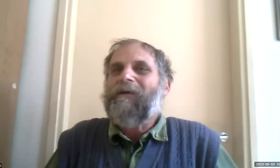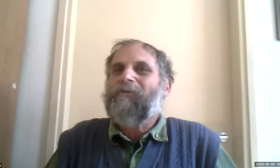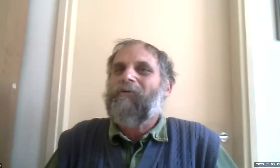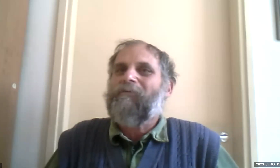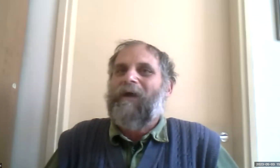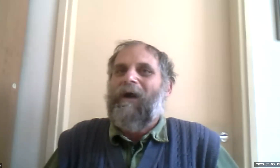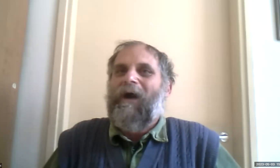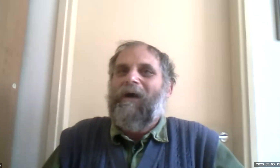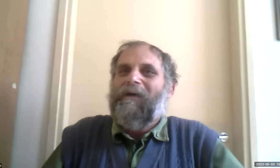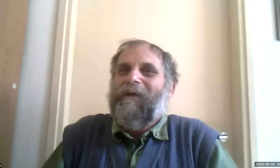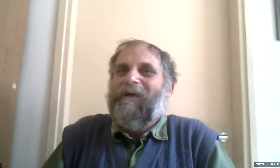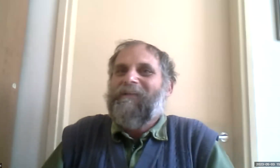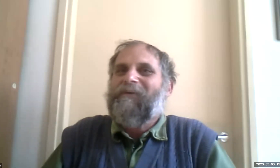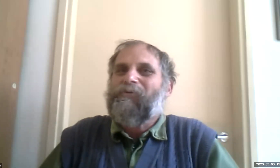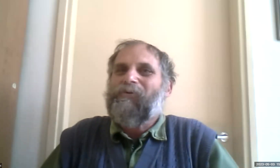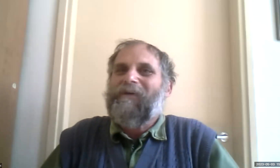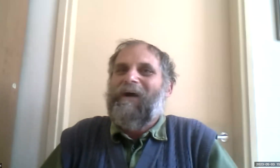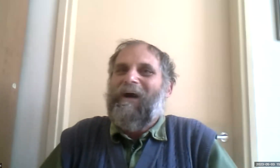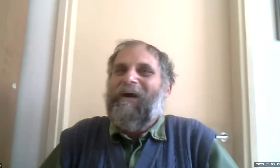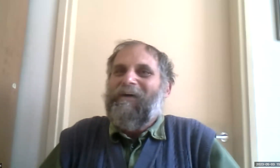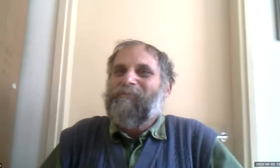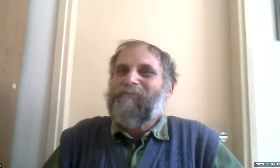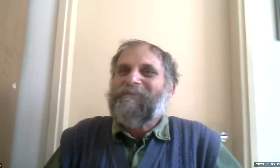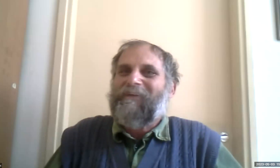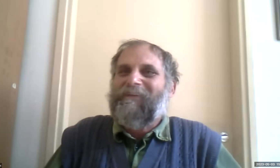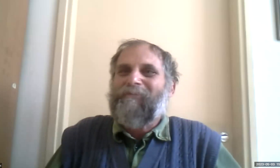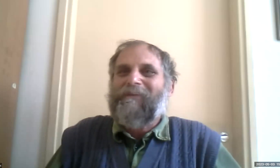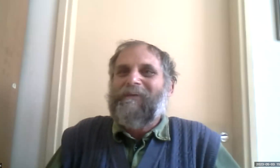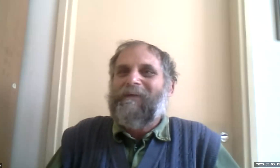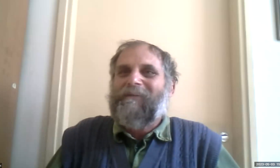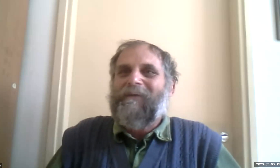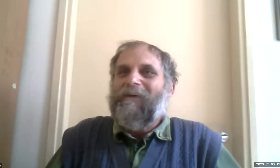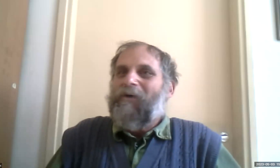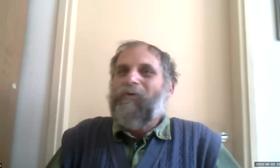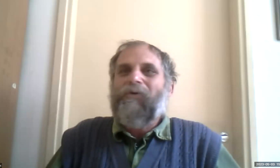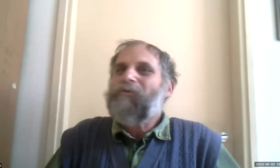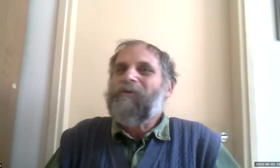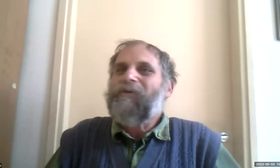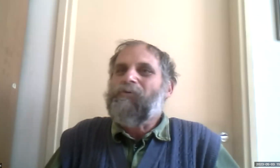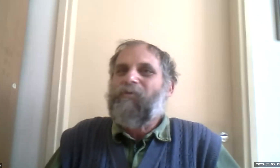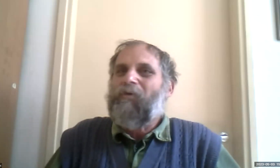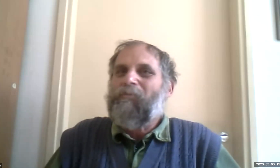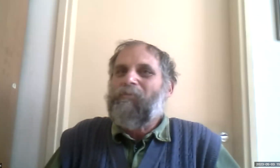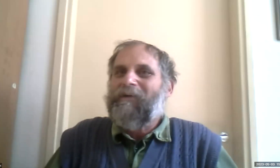גדול מהדיקוי הממסדי מדינתי או לא דיקוי פורמלי